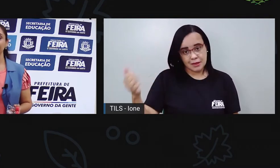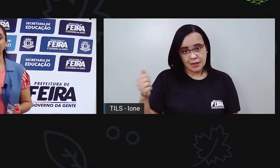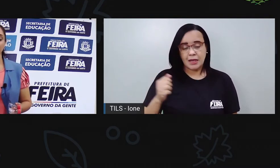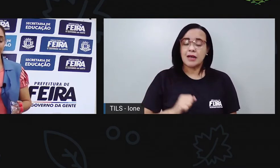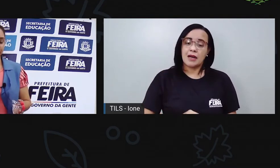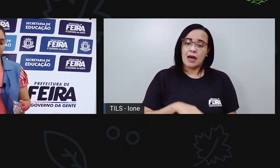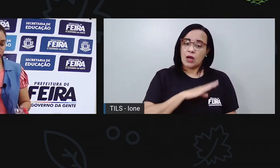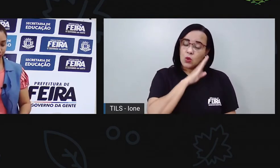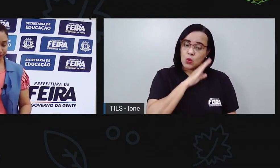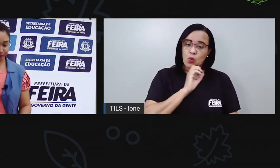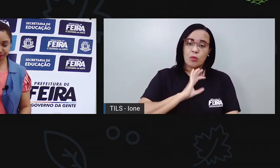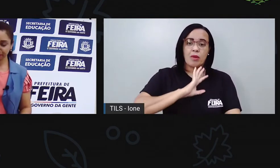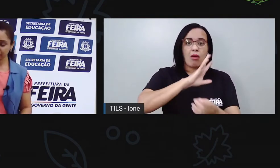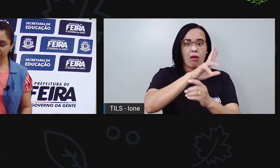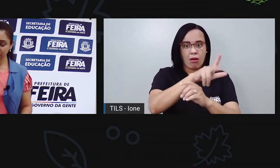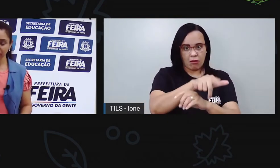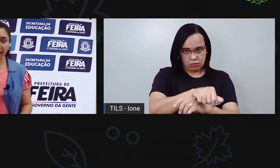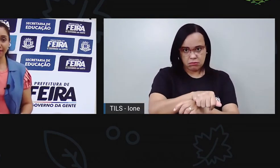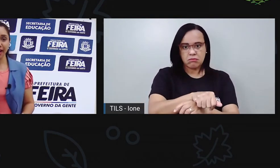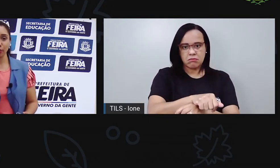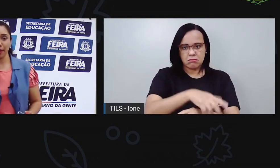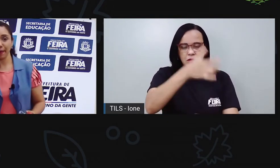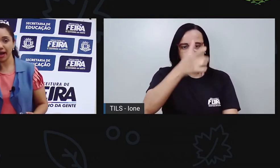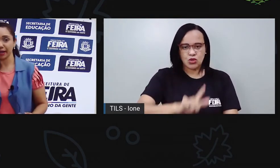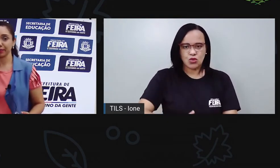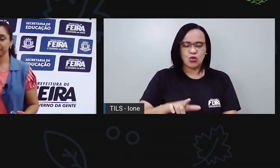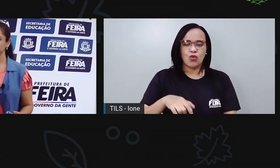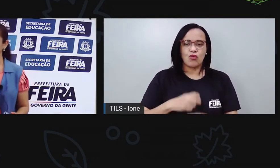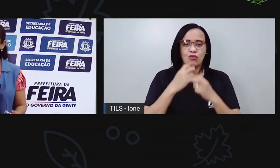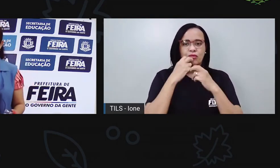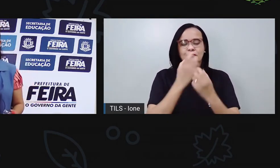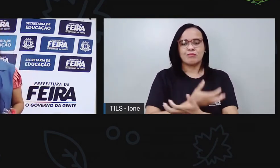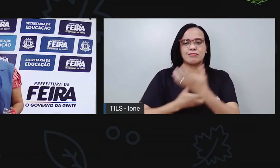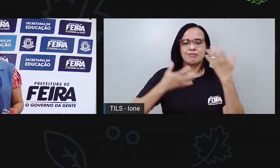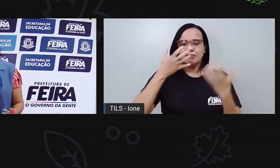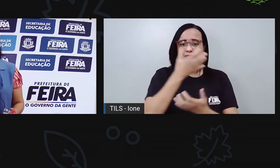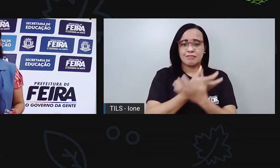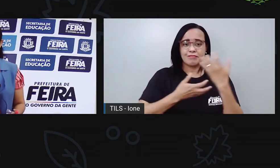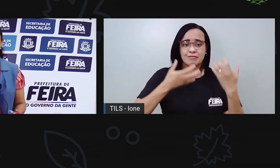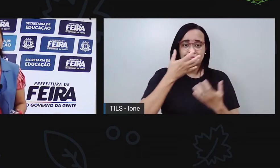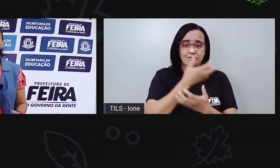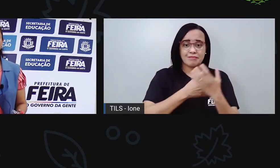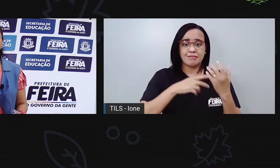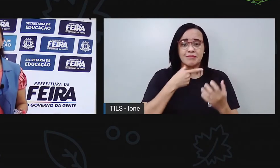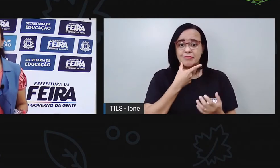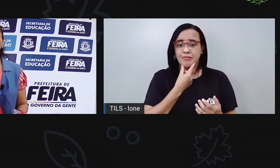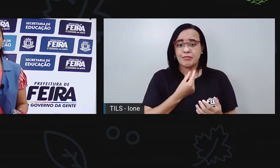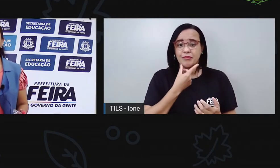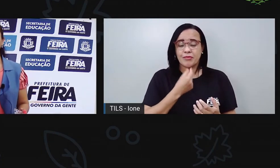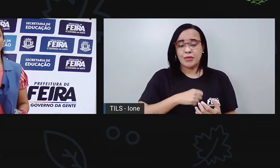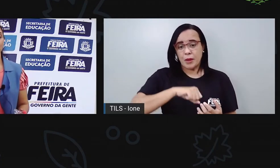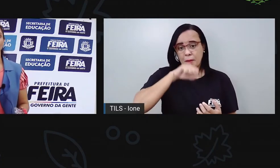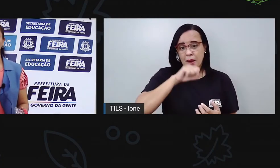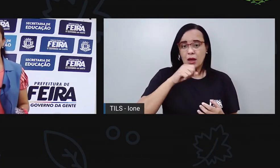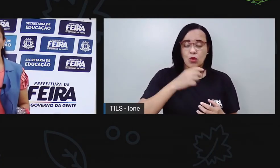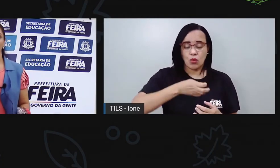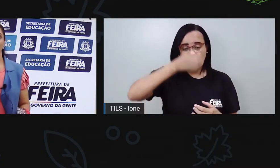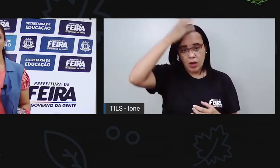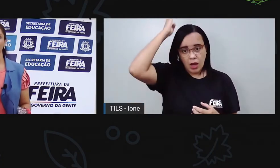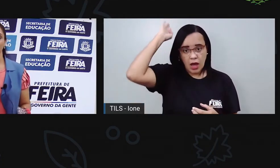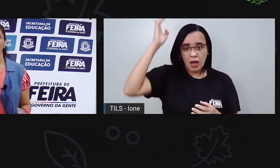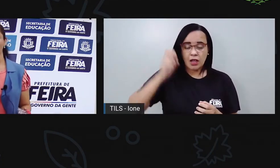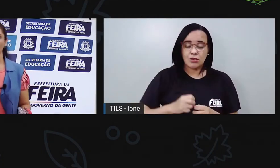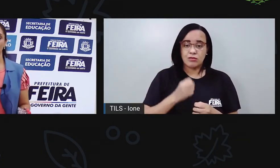Vamos cantar novamente." Lá vai o papai. "O galo já cantou, o sol